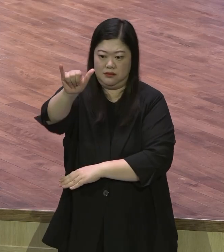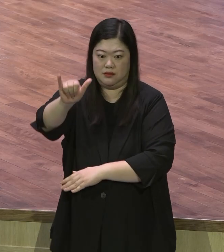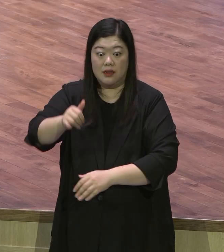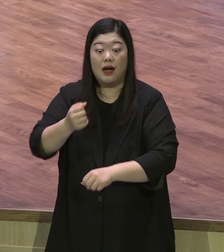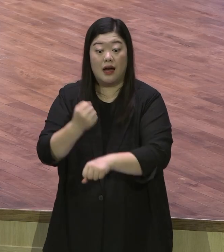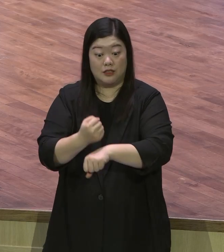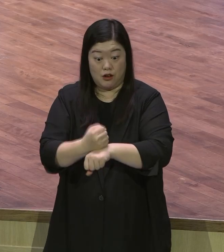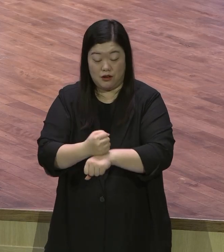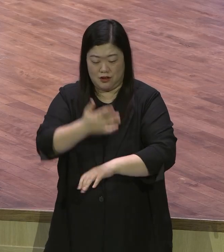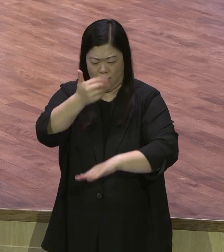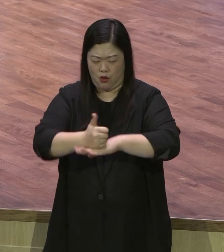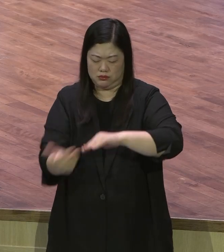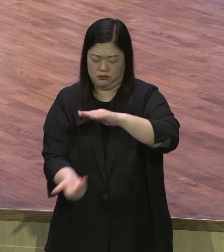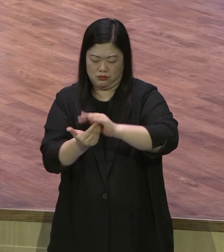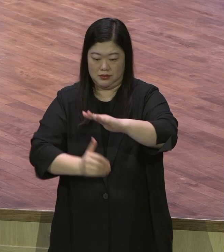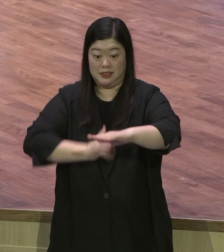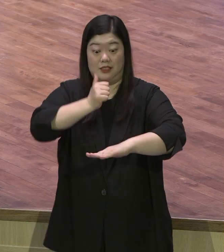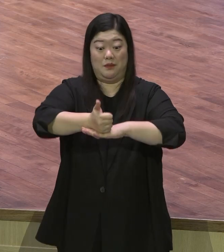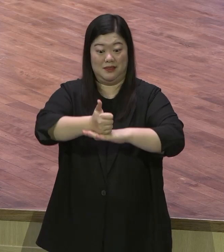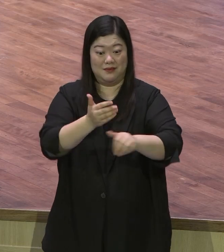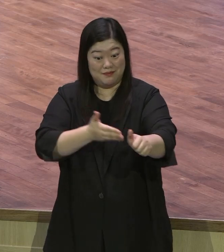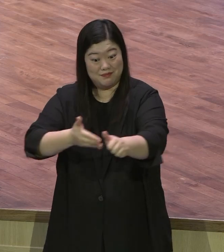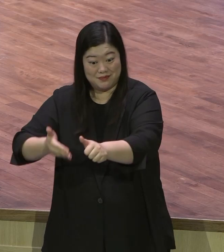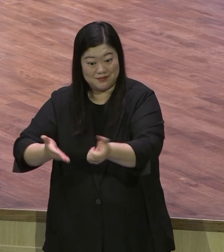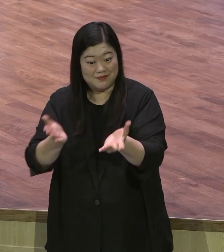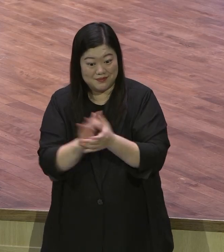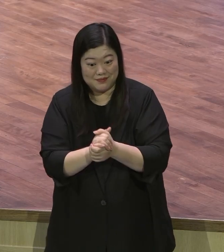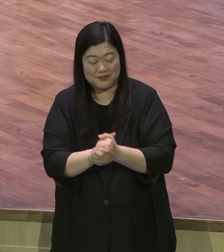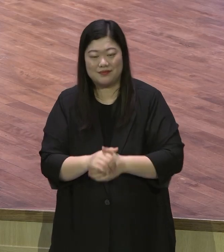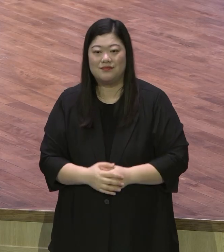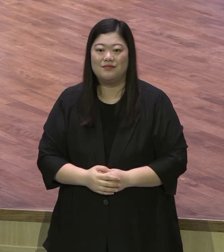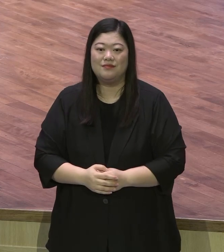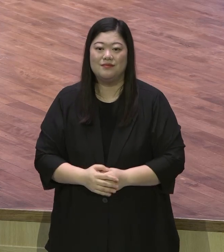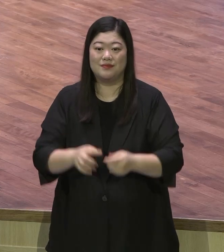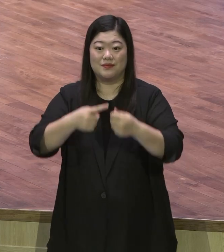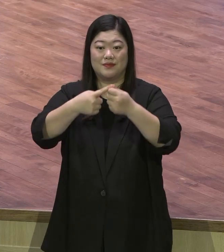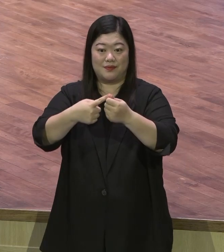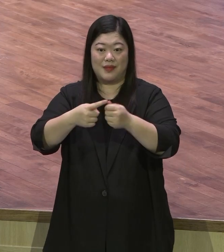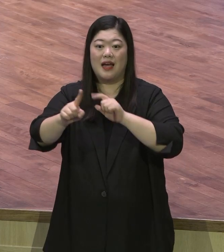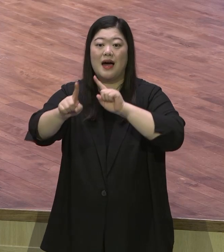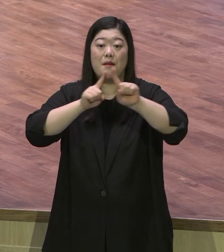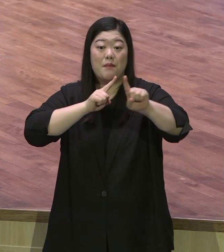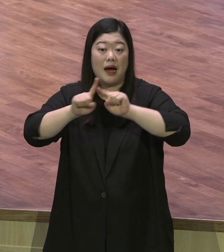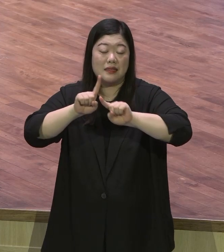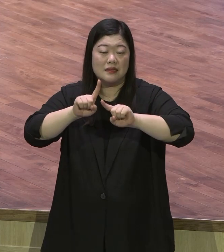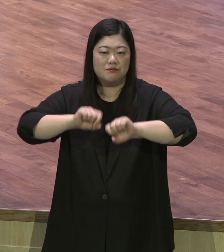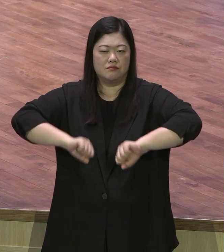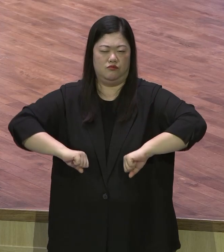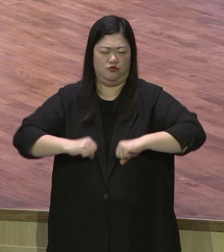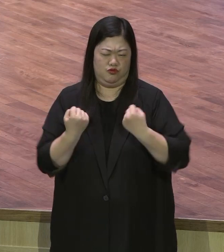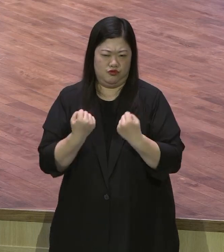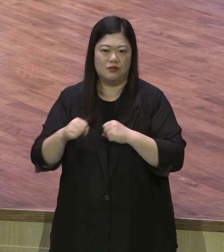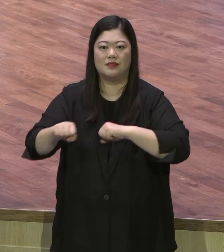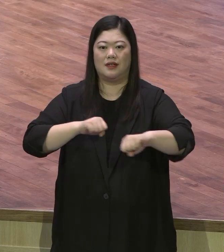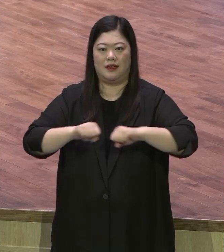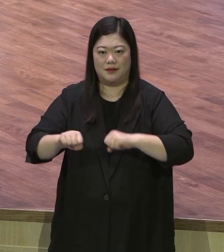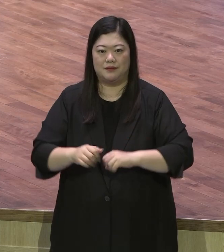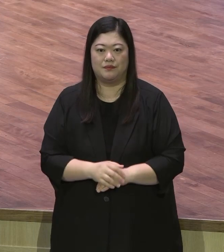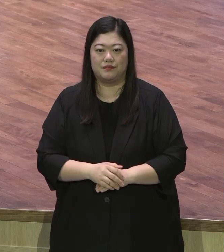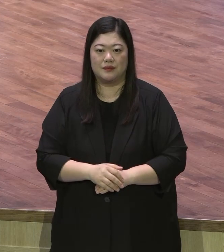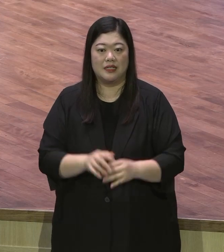인생으로 서시기를 주님으로 축복합니다. 그럼 첫째로 말씀 준행입니다. 자, 1절 봅니다. 이스라엘아, 이제 내가